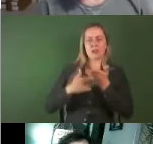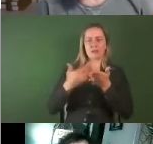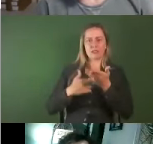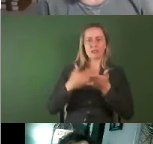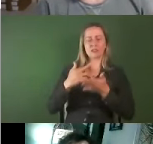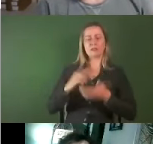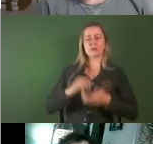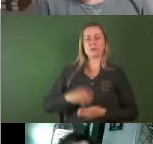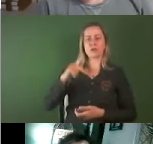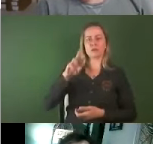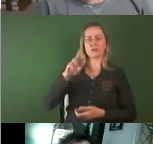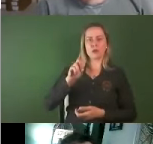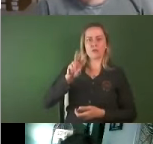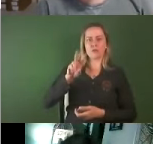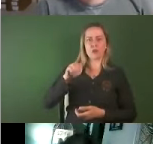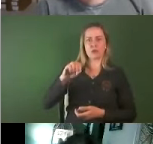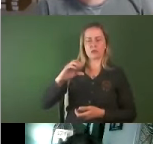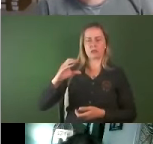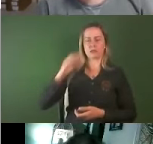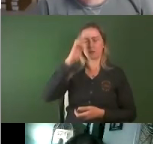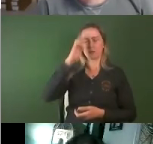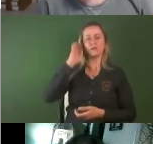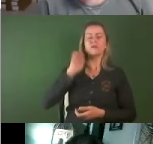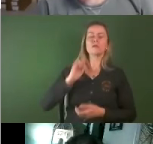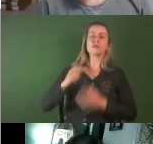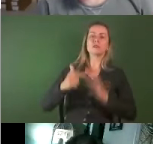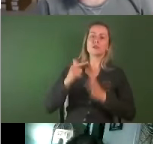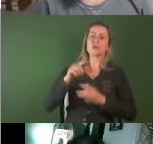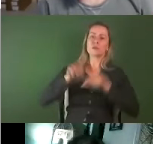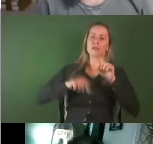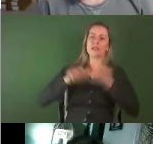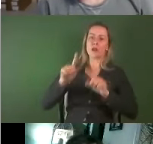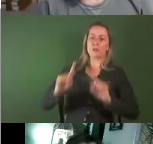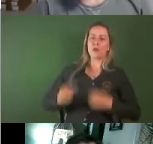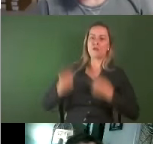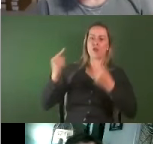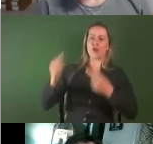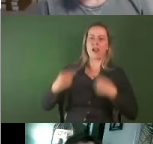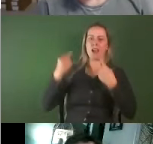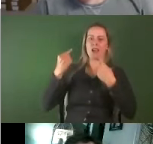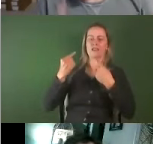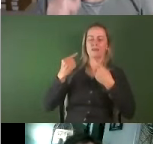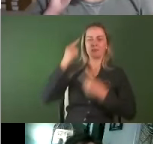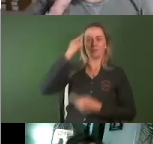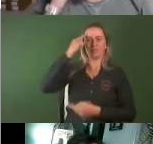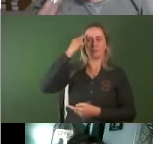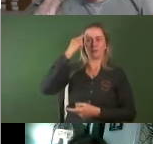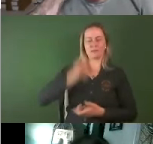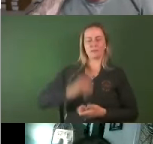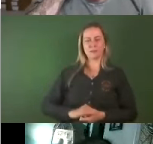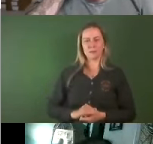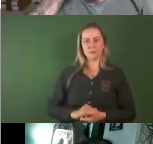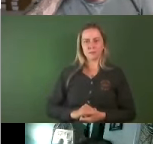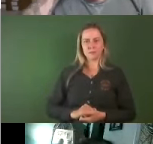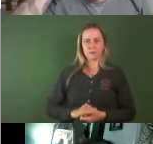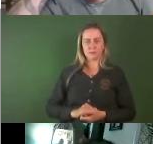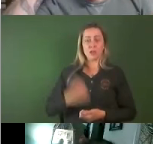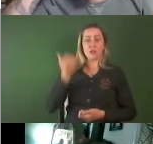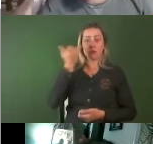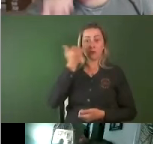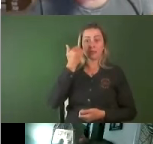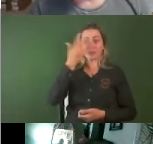Provoke, né? E o subtítulo Materiais Provocativos para Pensar. Um dado que eu esqueci de falar,